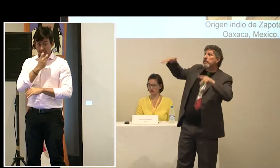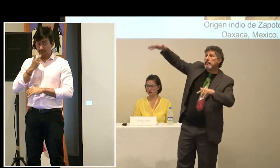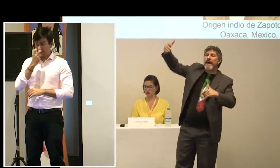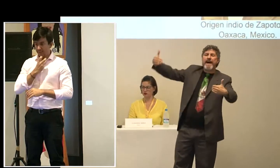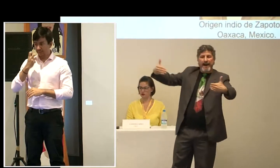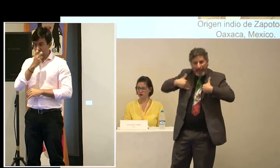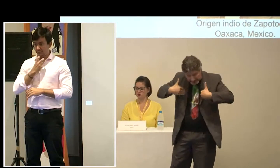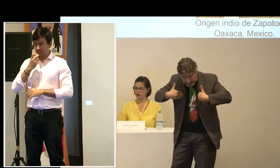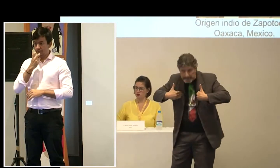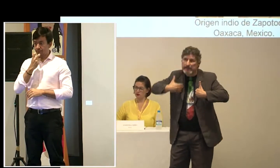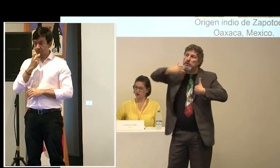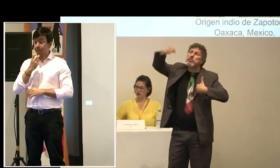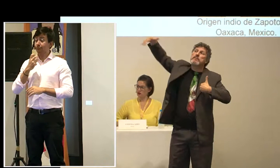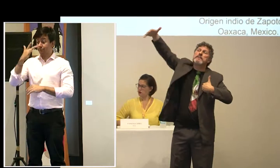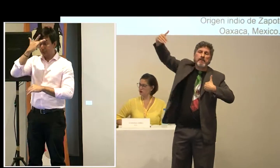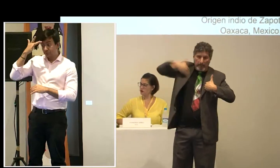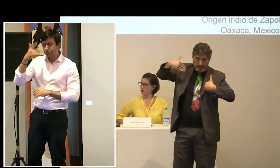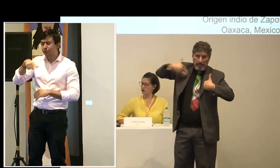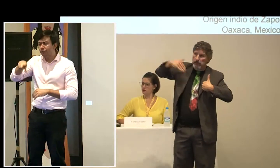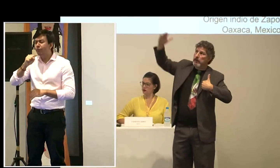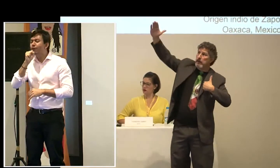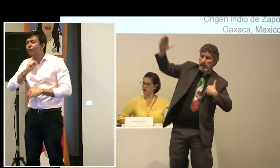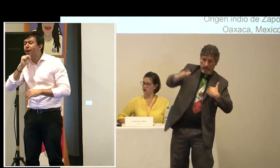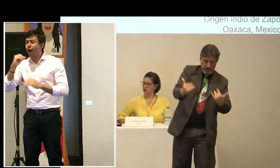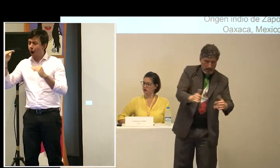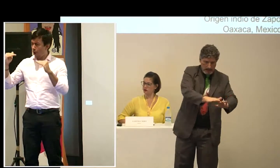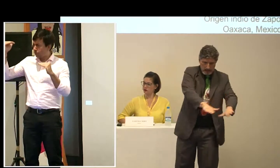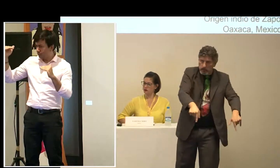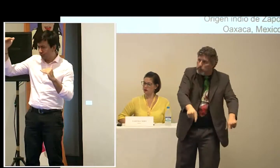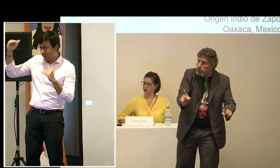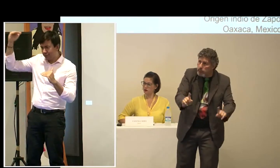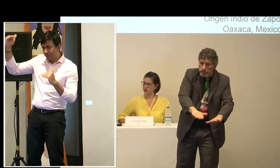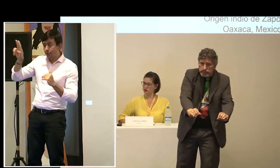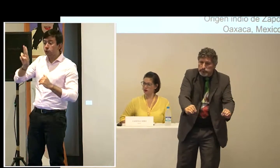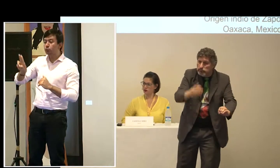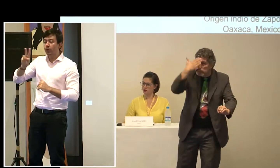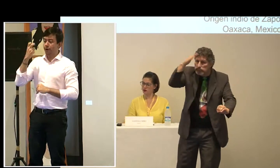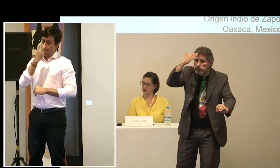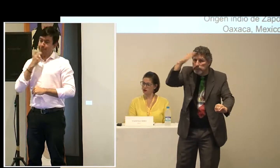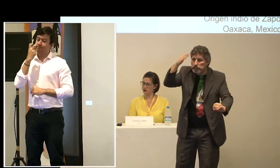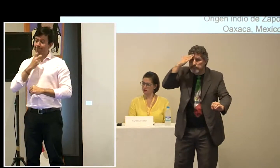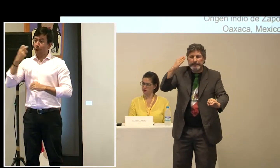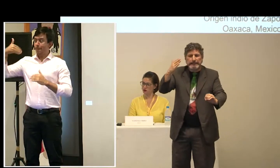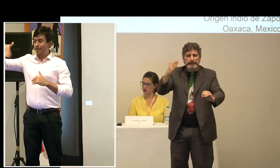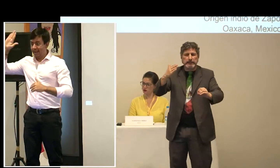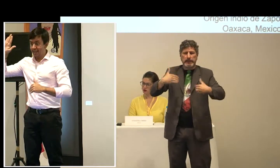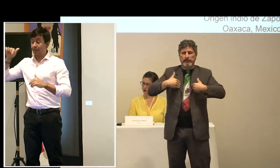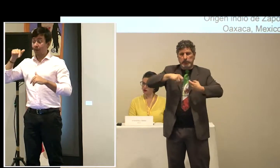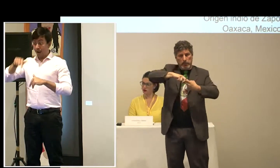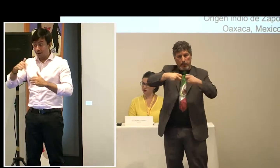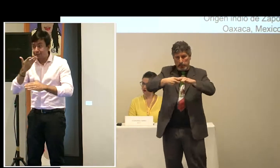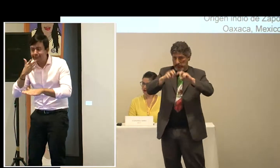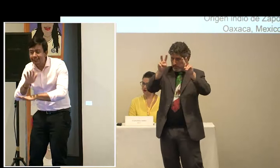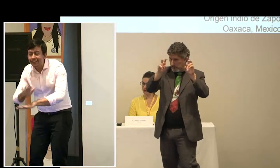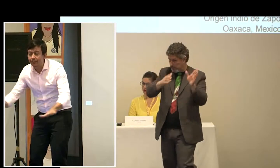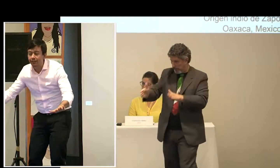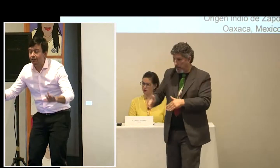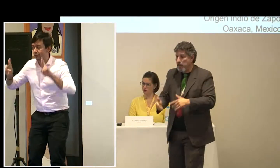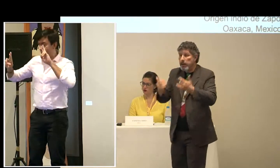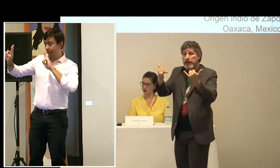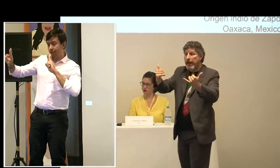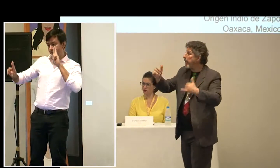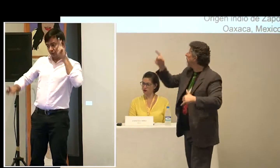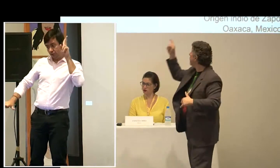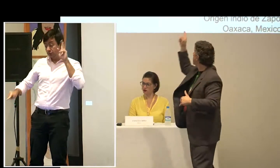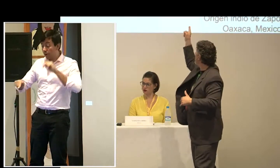Como era a metodologia dessas instituições? Era através do oralismo? Como se dava esse processo? De modo